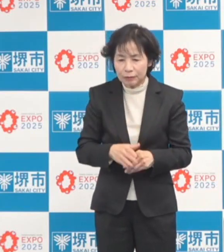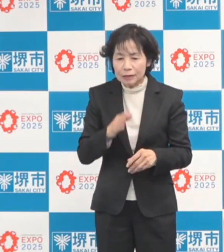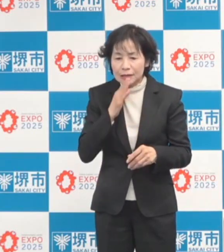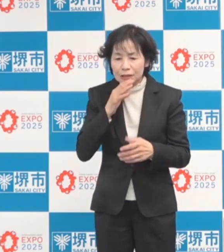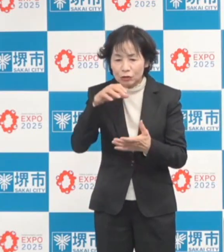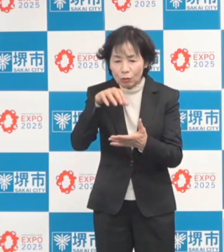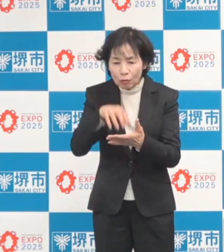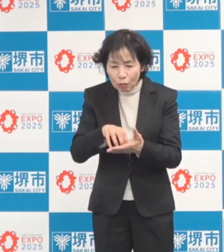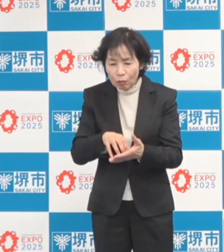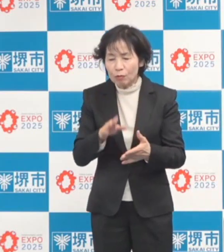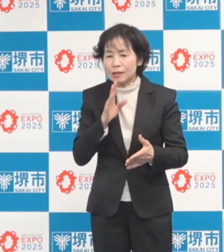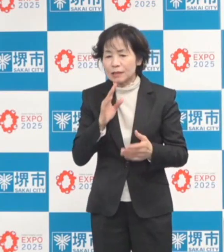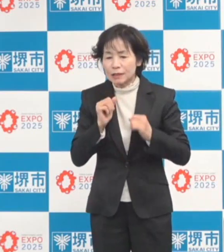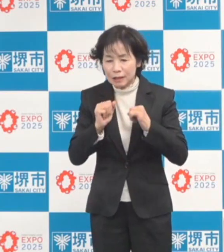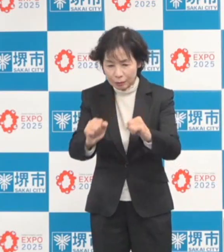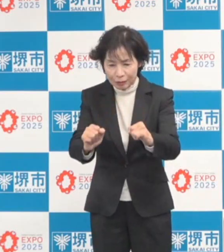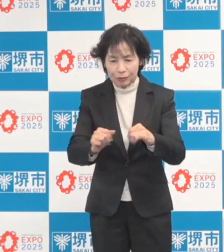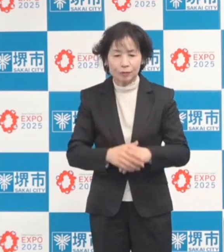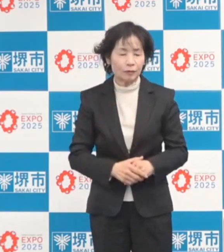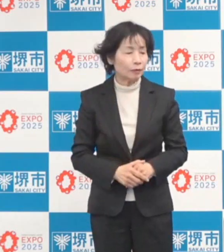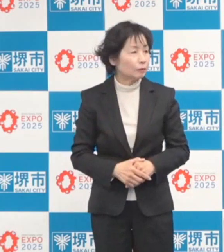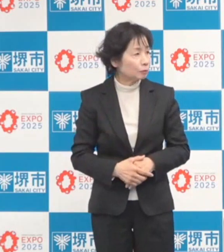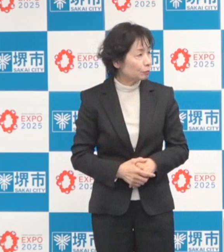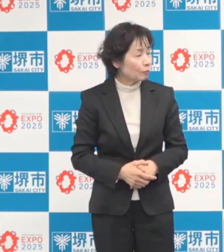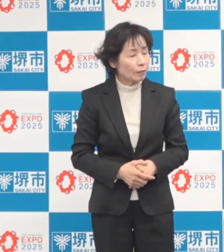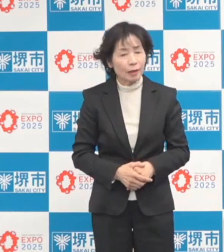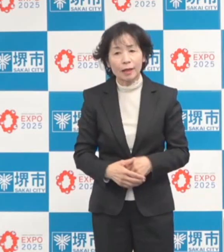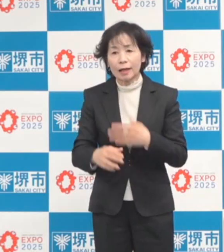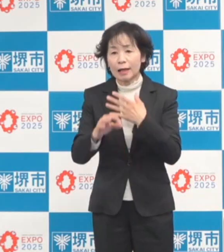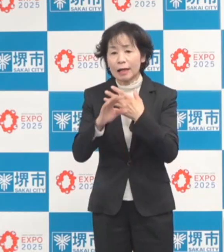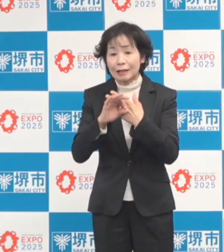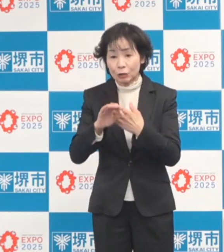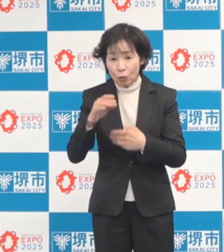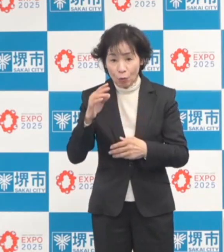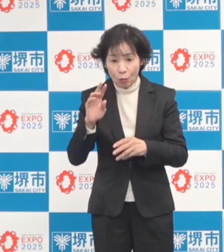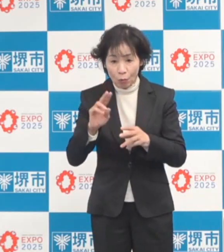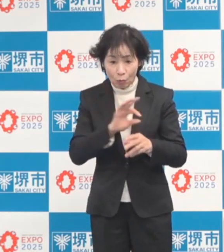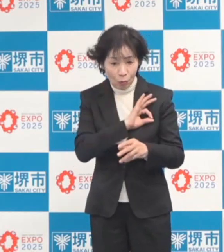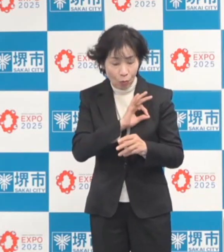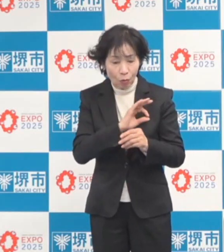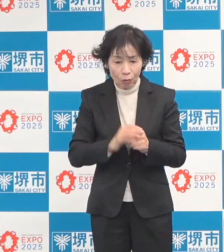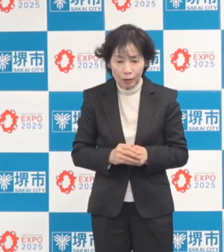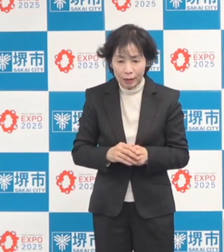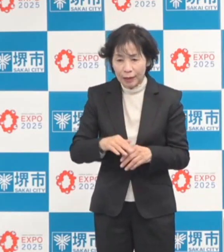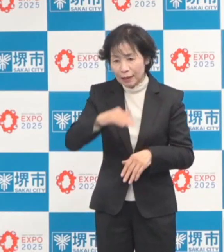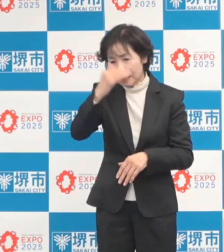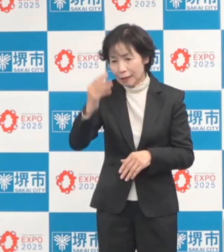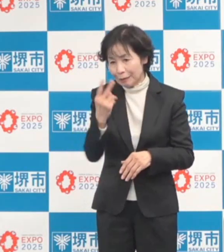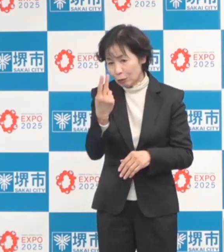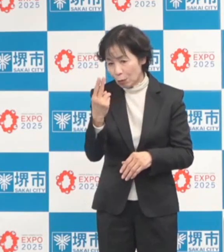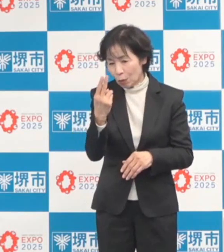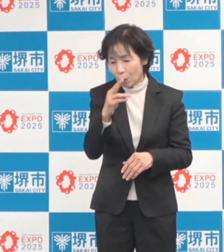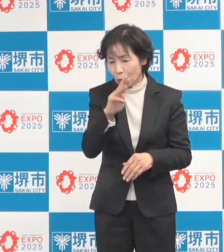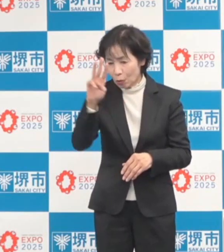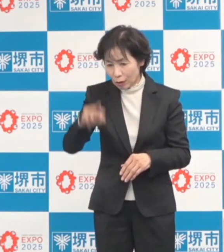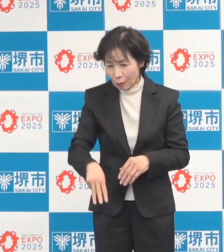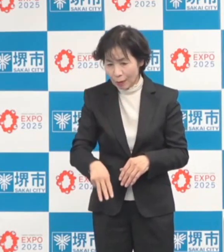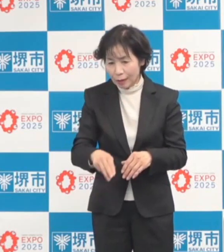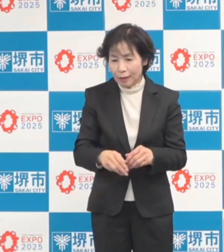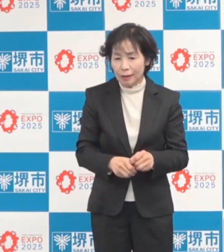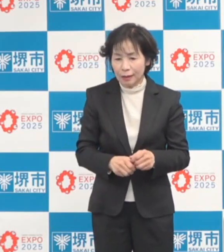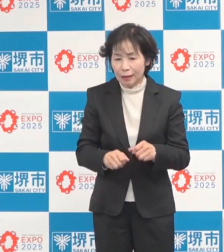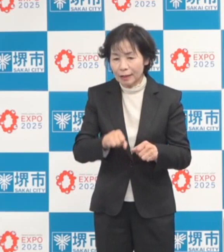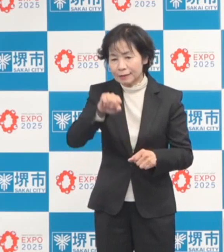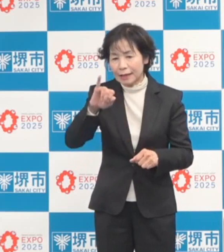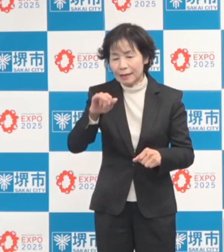を実施をいたします。箇所大和川サイクルラインにつきましては、接続する